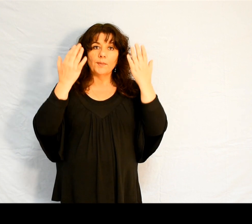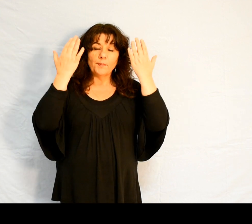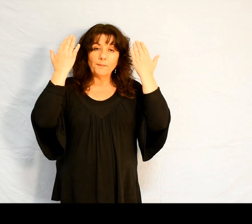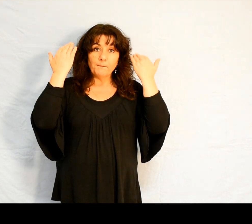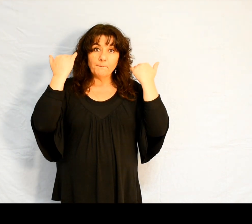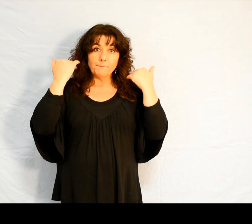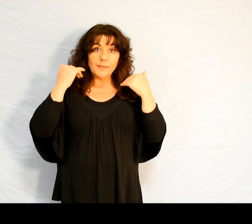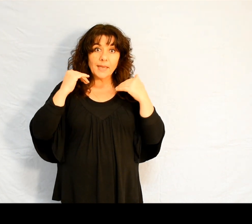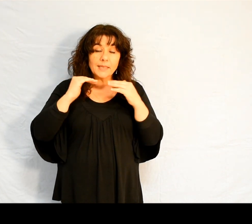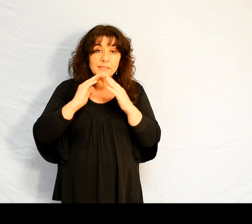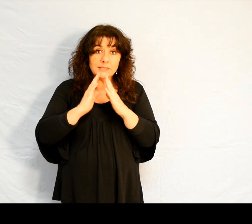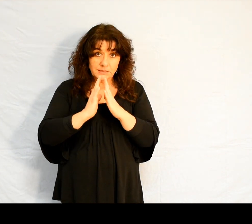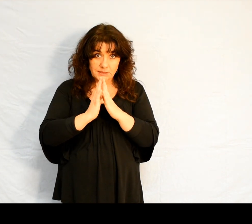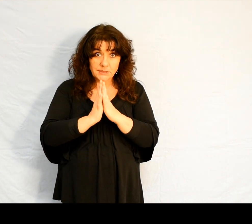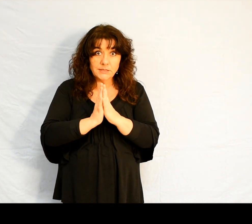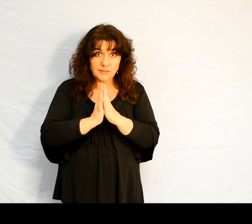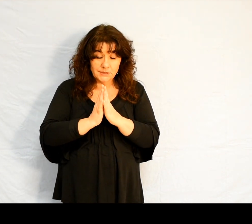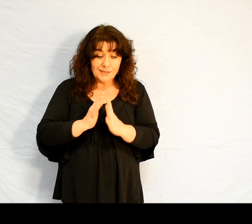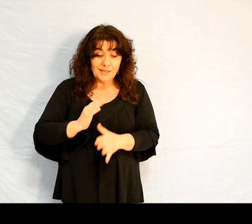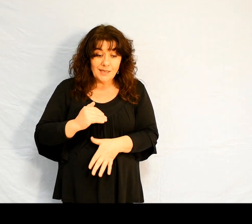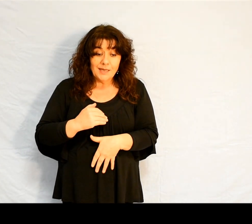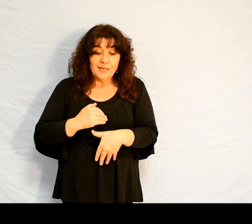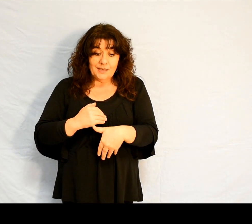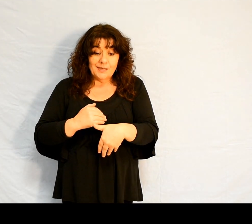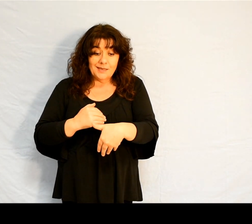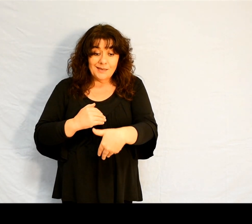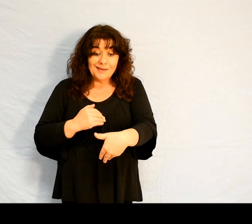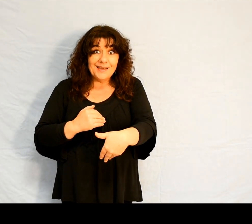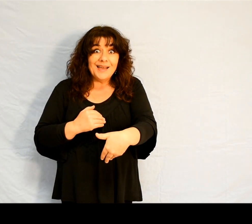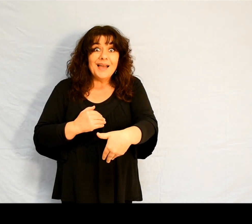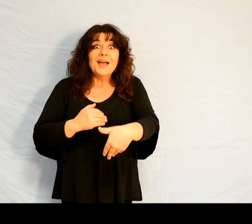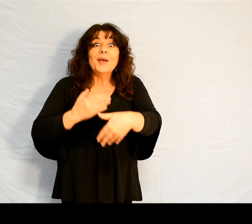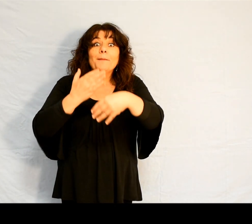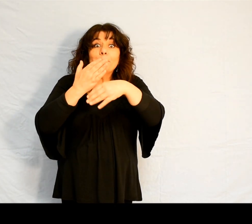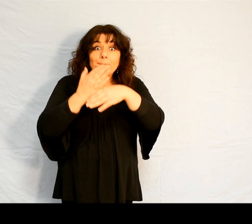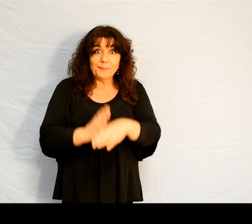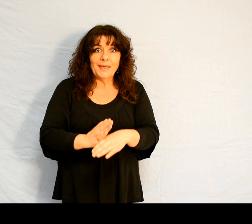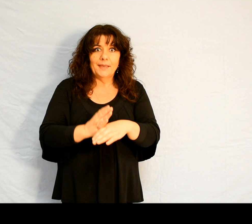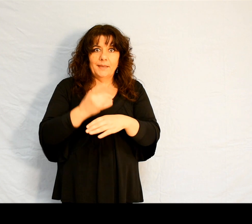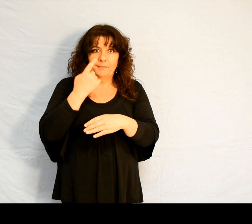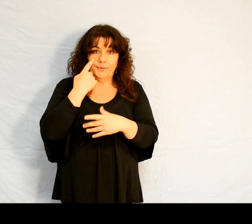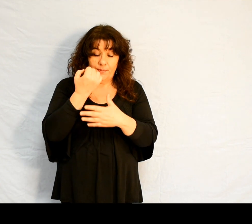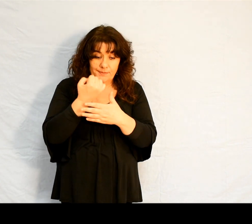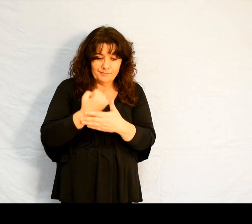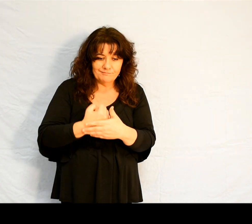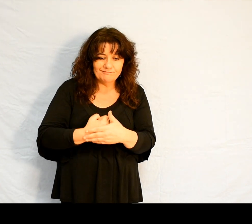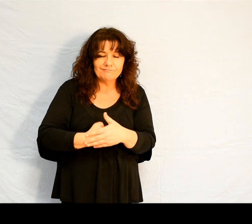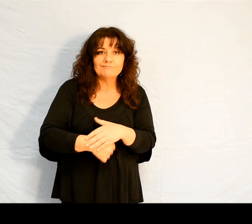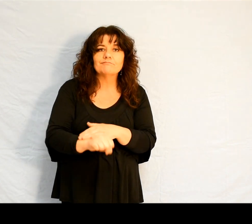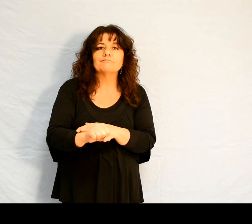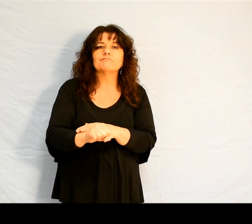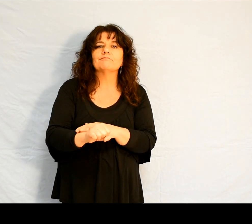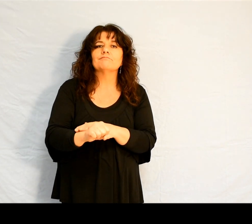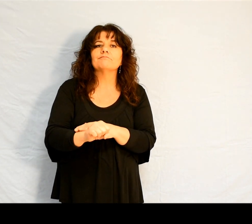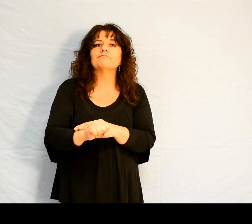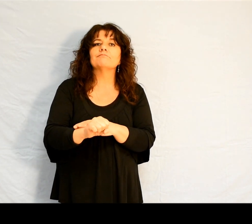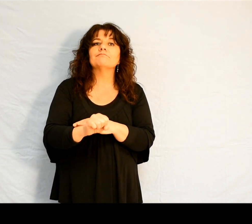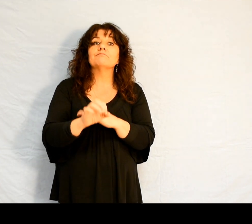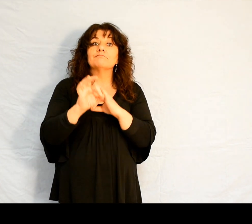le temps où elle devait enfanter fut accompli, et elle mit au monde son